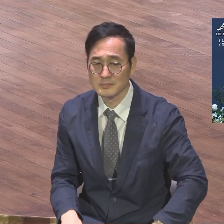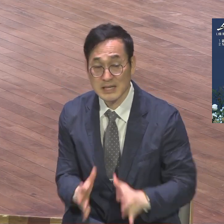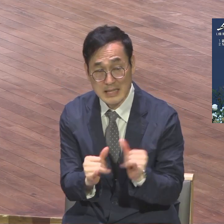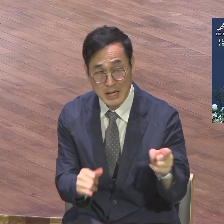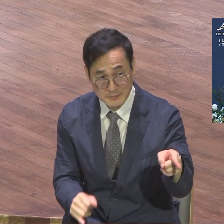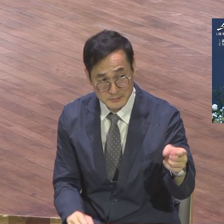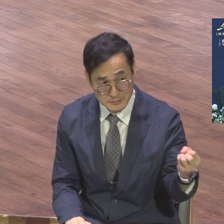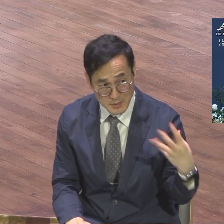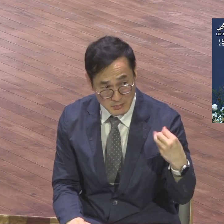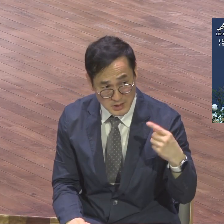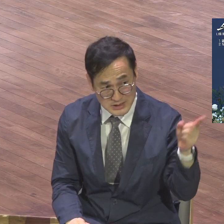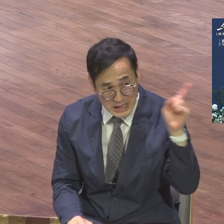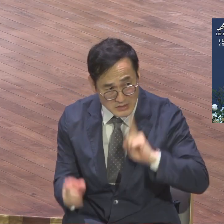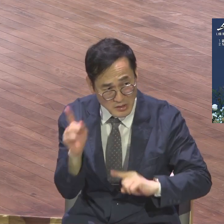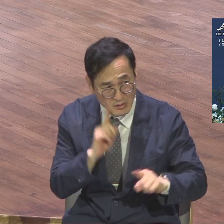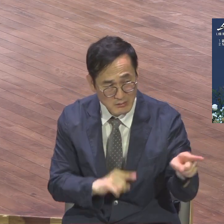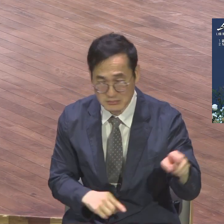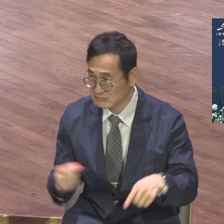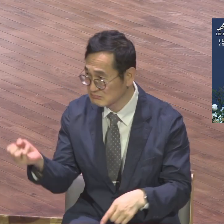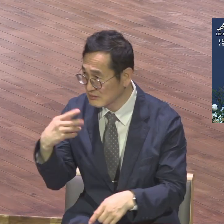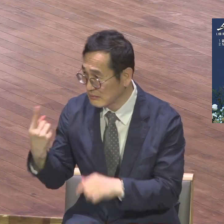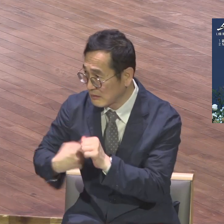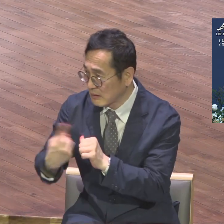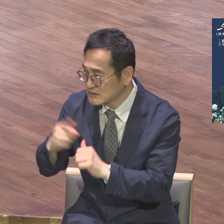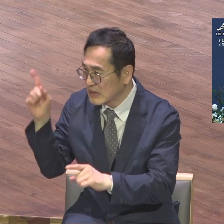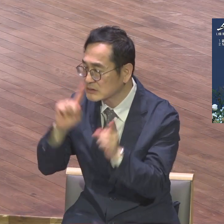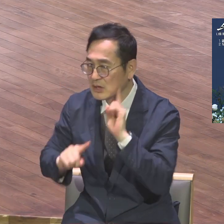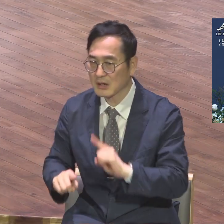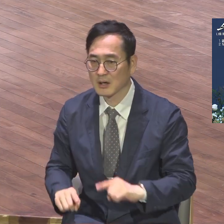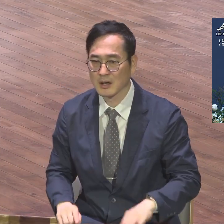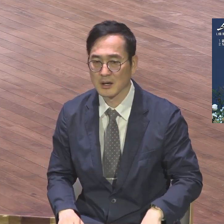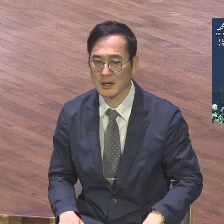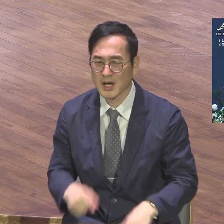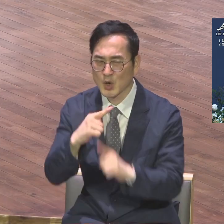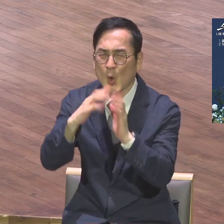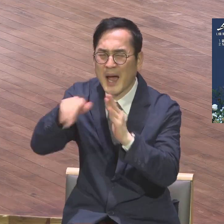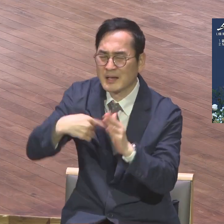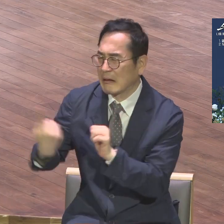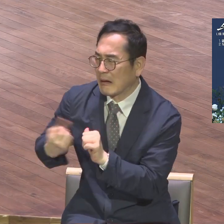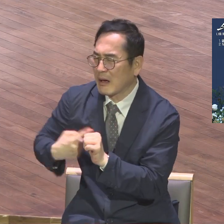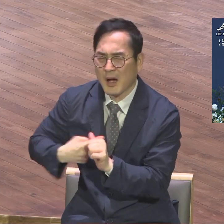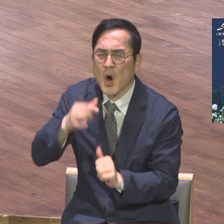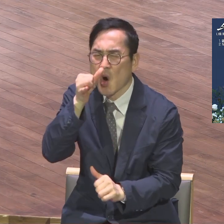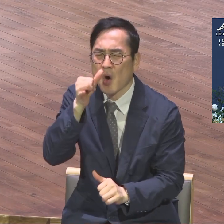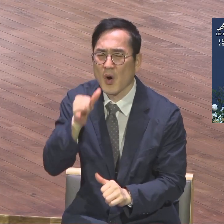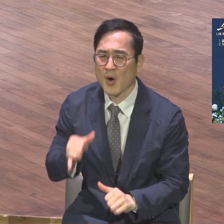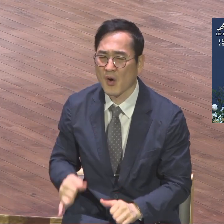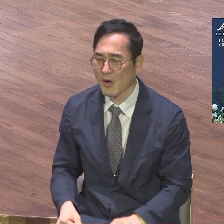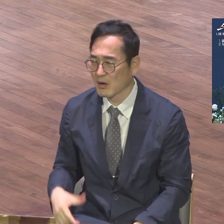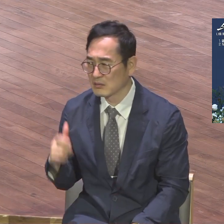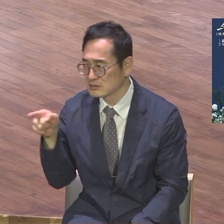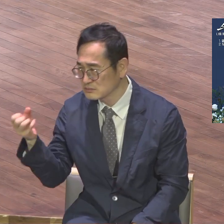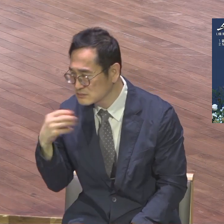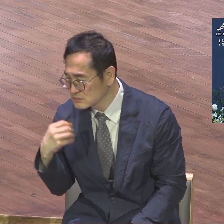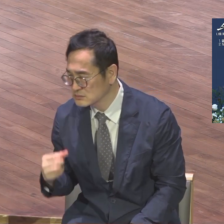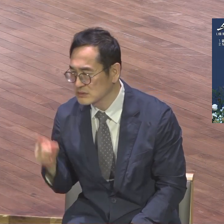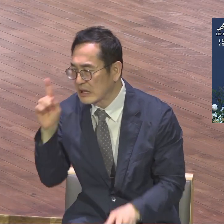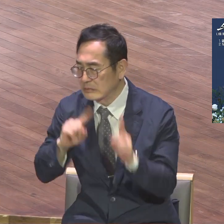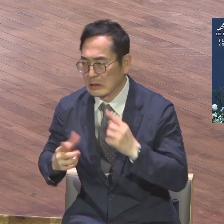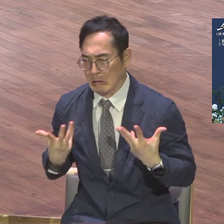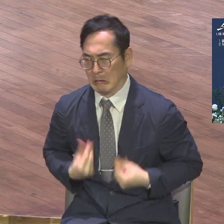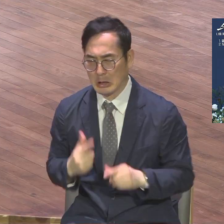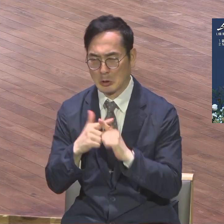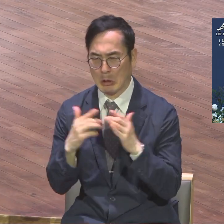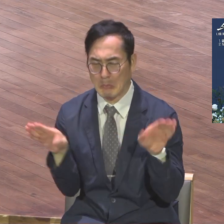마세요. 교회도 보지 마세요. 교회 안에서 그리스도만 바라보시 바랍니다. 내가 그리스도 안에서 발견되게 하셨습니다.